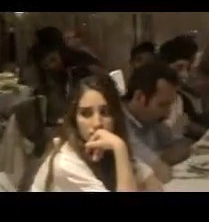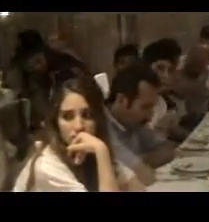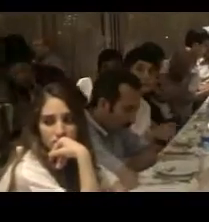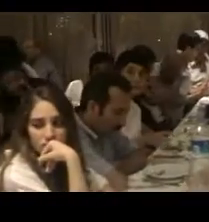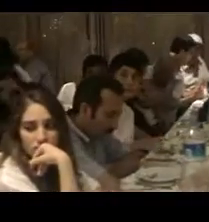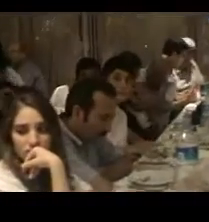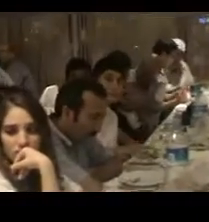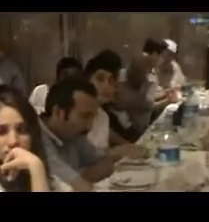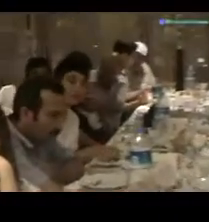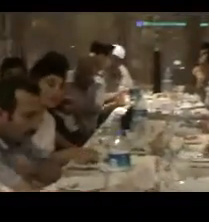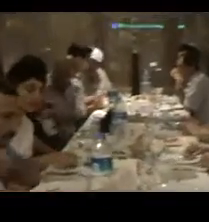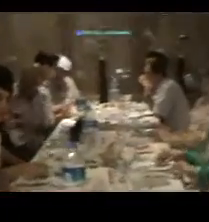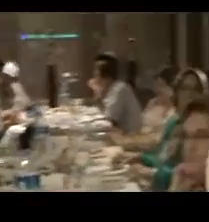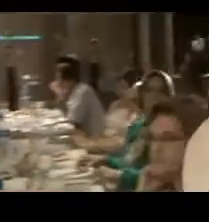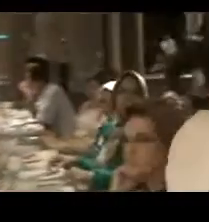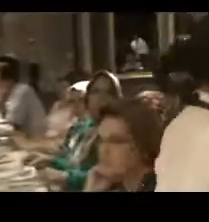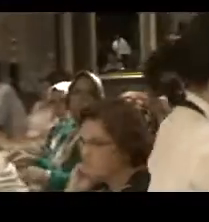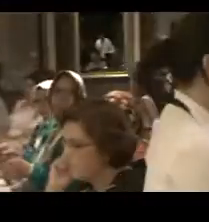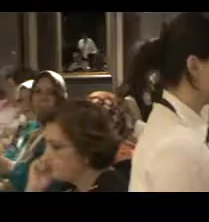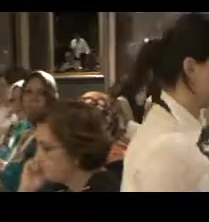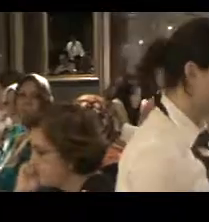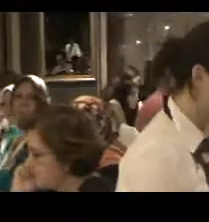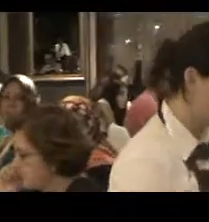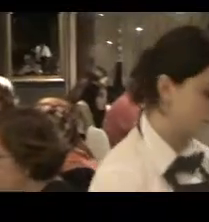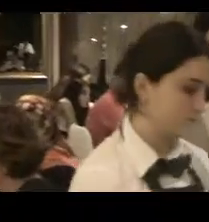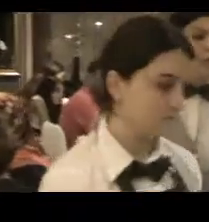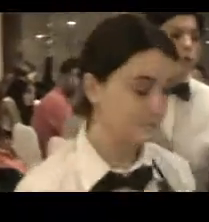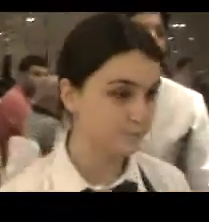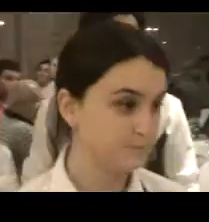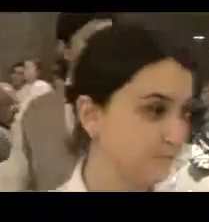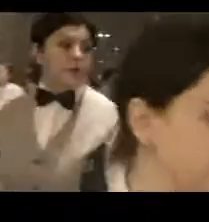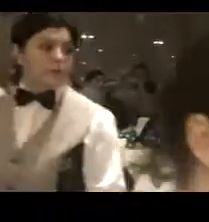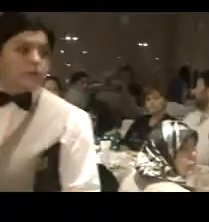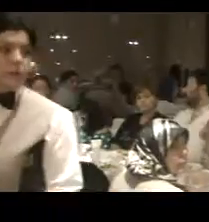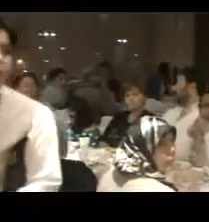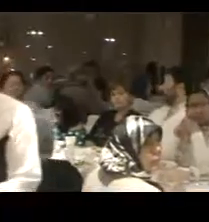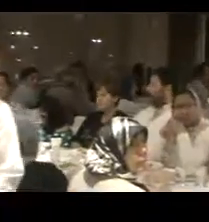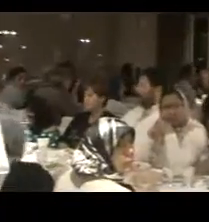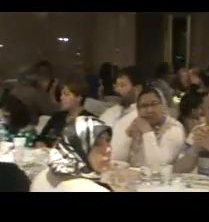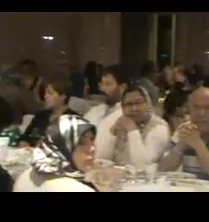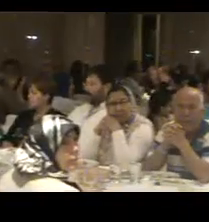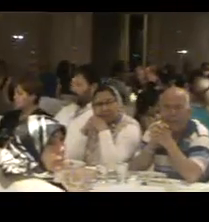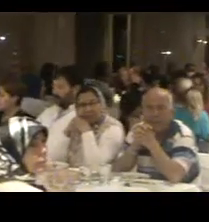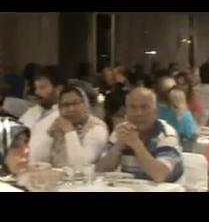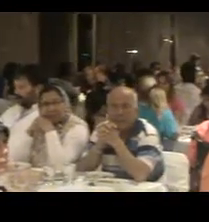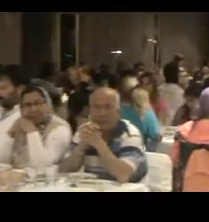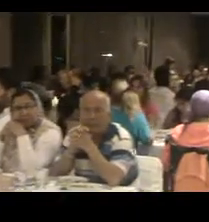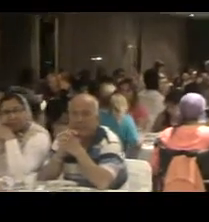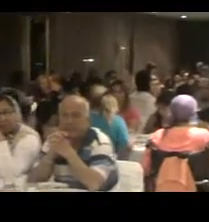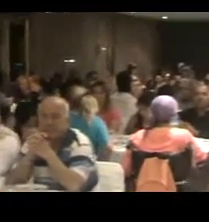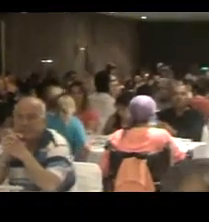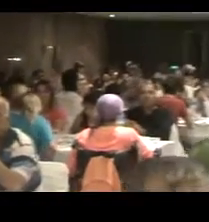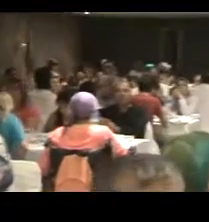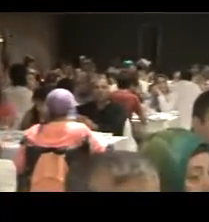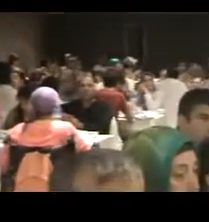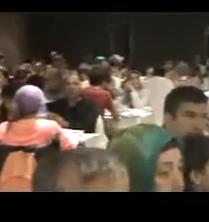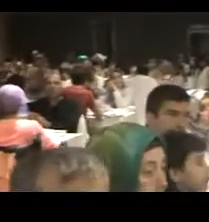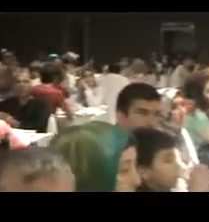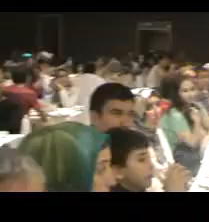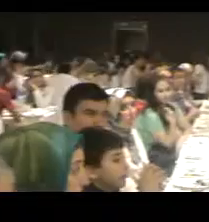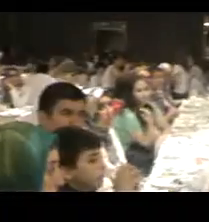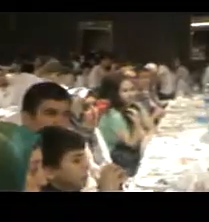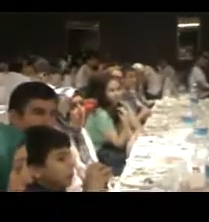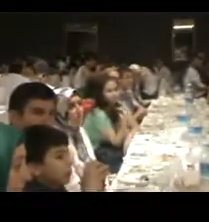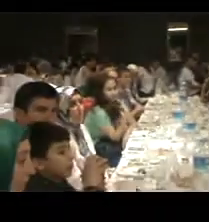olsun. Yine o bayramda da yaşları, güçlüleri, büyüklerimizi unutmadığımız özel bir gün olan